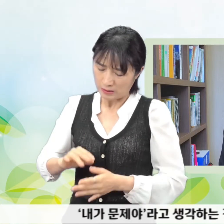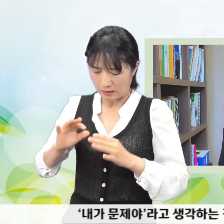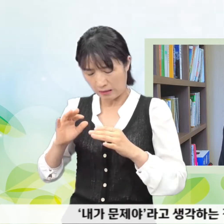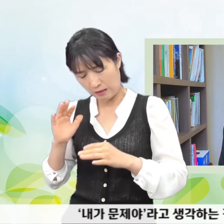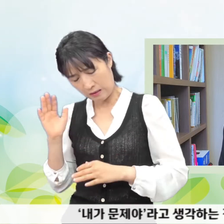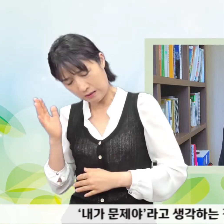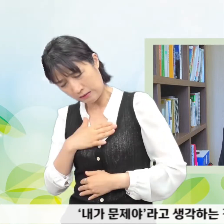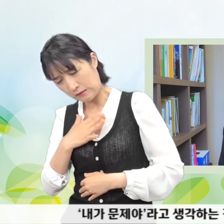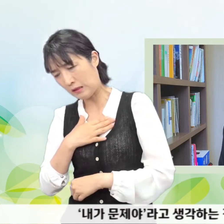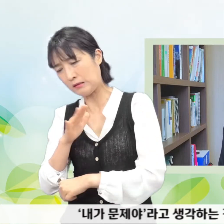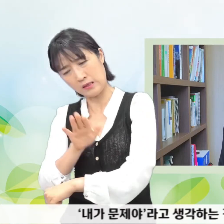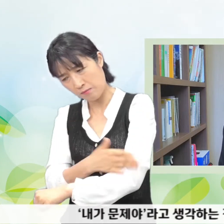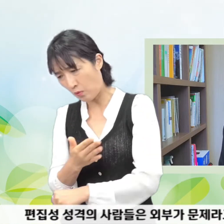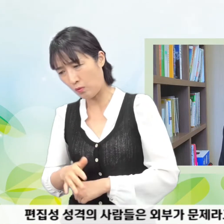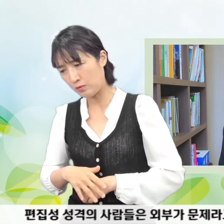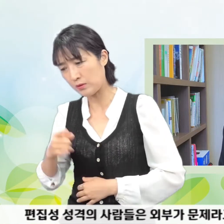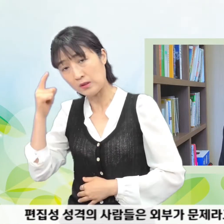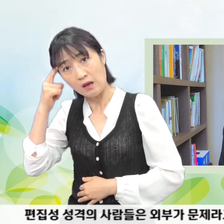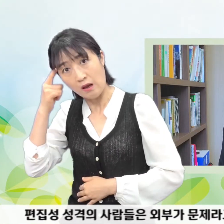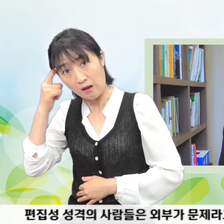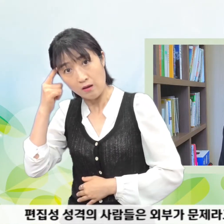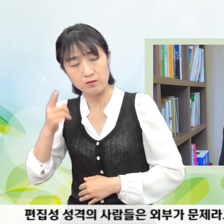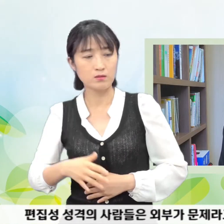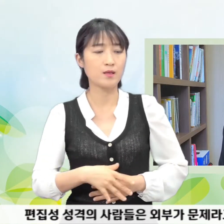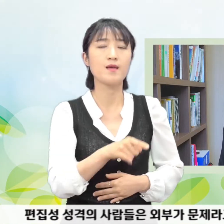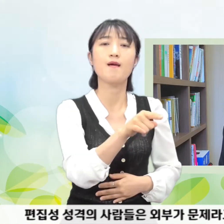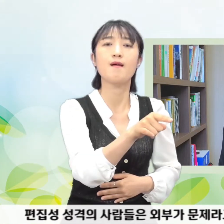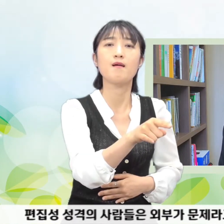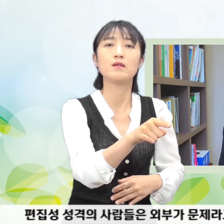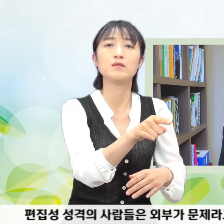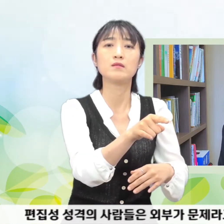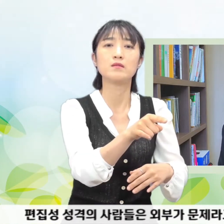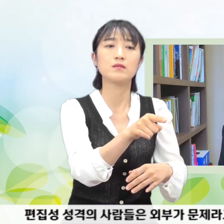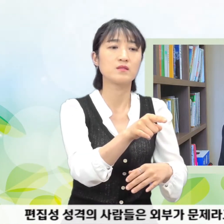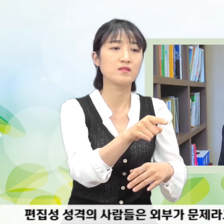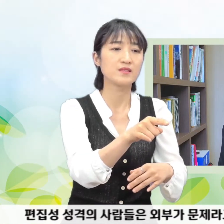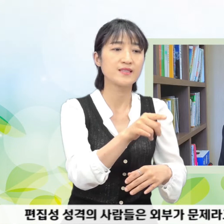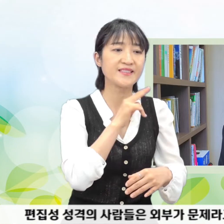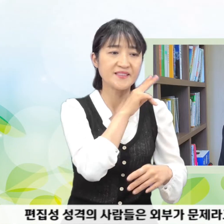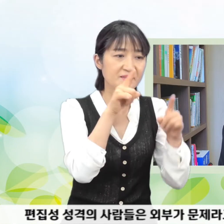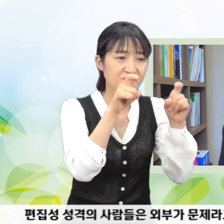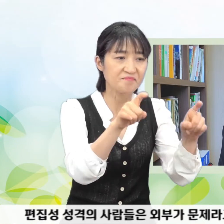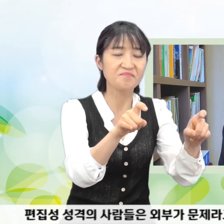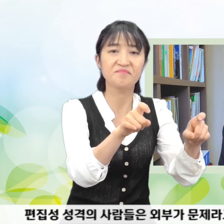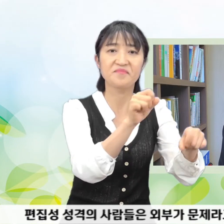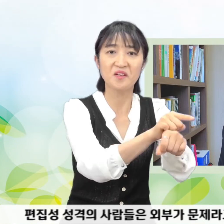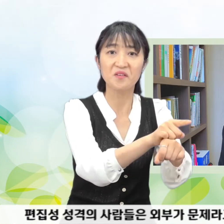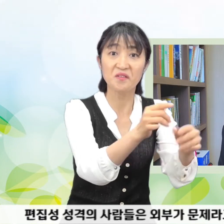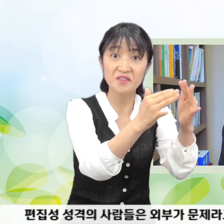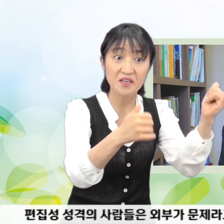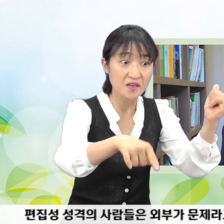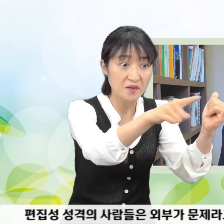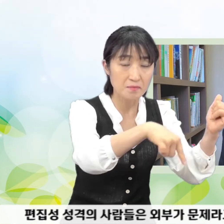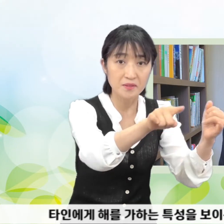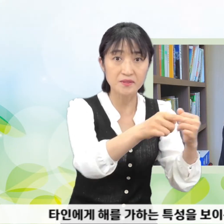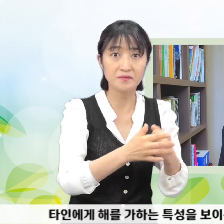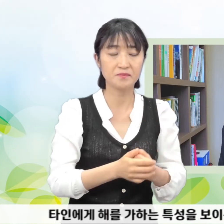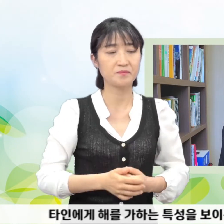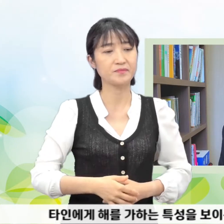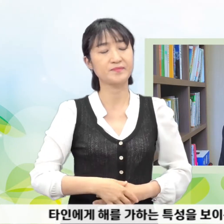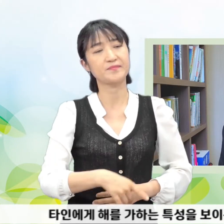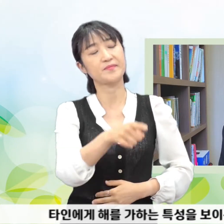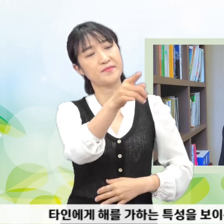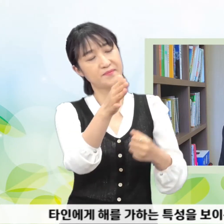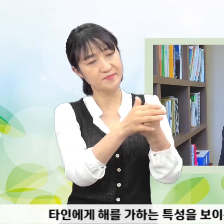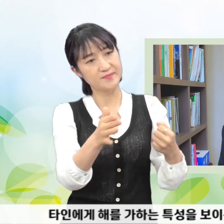문제야 라고 생각하는 경우가 많지만, 이 편집성 성격 구조를 갖고 있는 사람들은 외부가 문제야 라고 하기 때문에 화를 낸다거나 타인에게